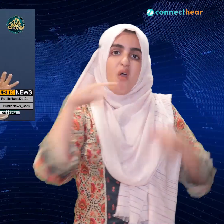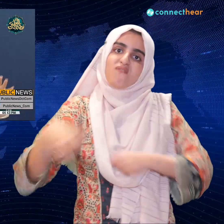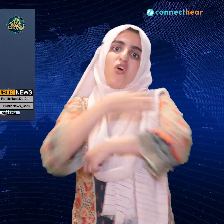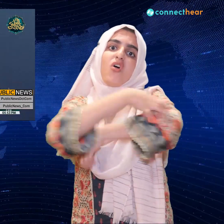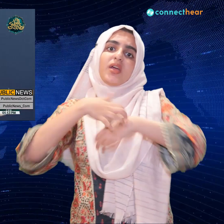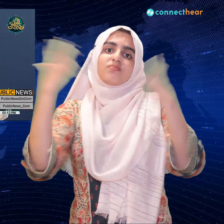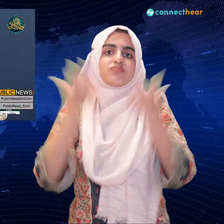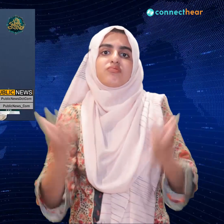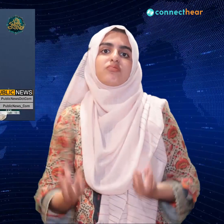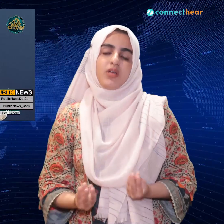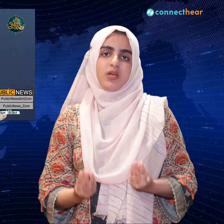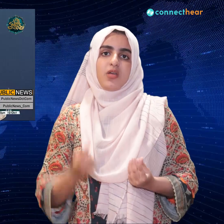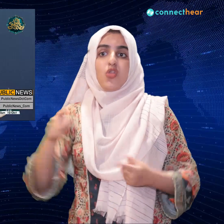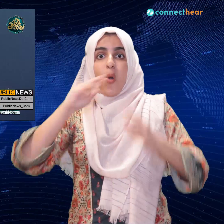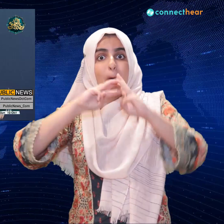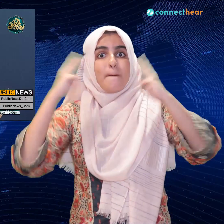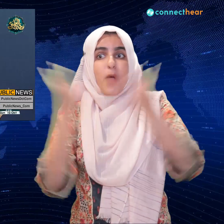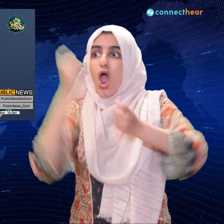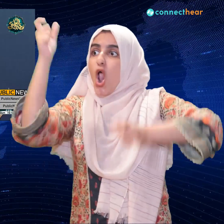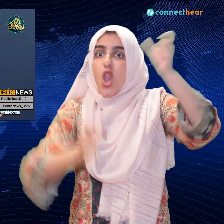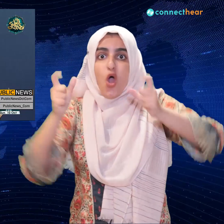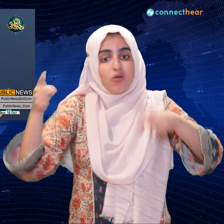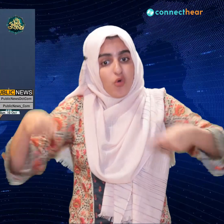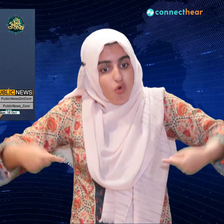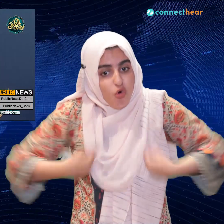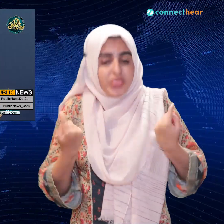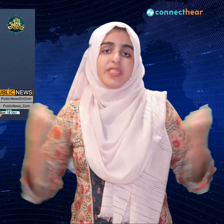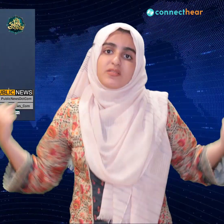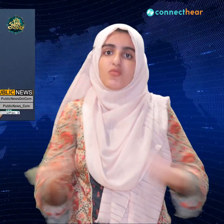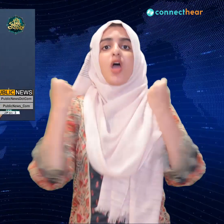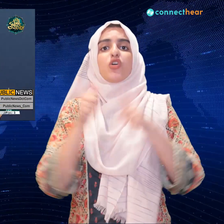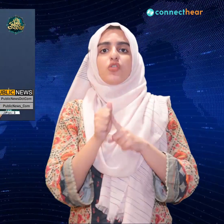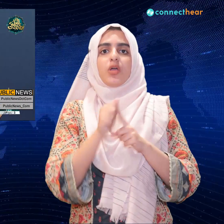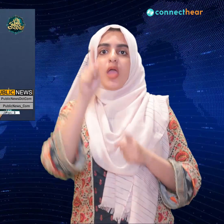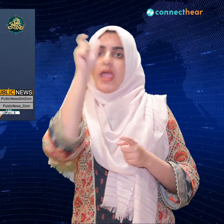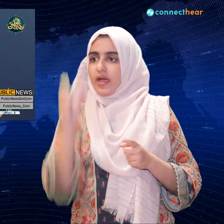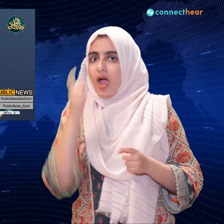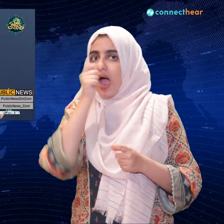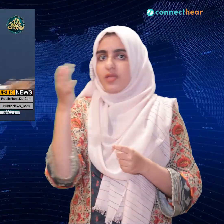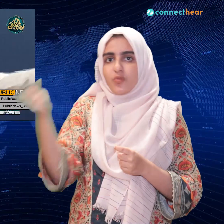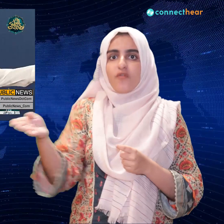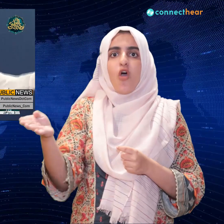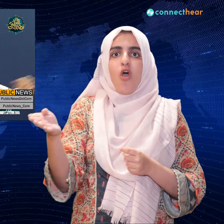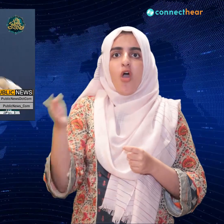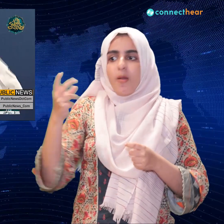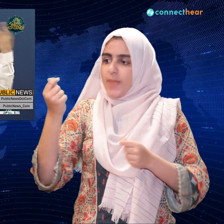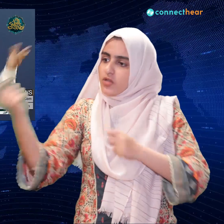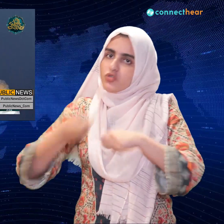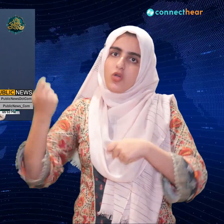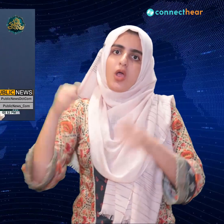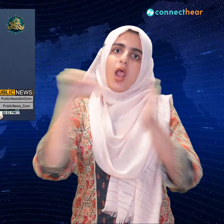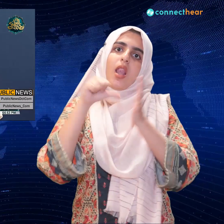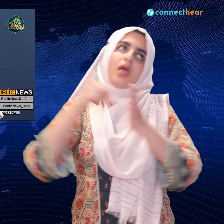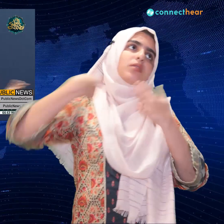ایک معاشرہ نہیں لڑتا. اب آپ یہ ایک آدمی پیسہ چوری کر کے بھاگ کے لنڈن بیٹھا ہے، وہ تقریریں کر رہا ہے اور اس کے لوگ ان کے اوپر